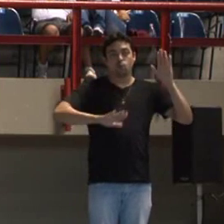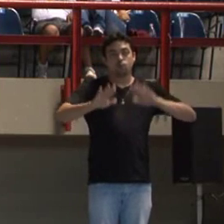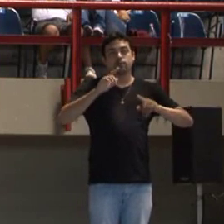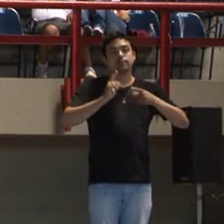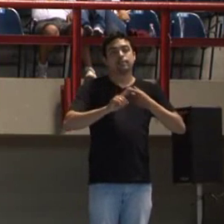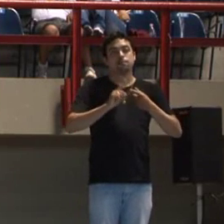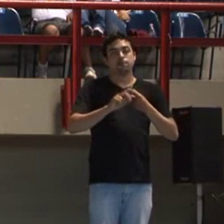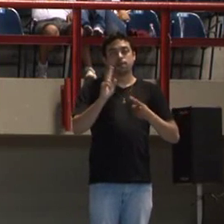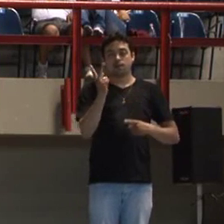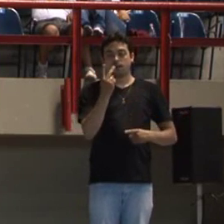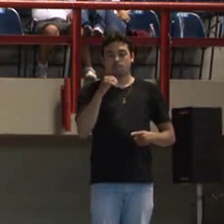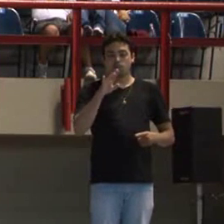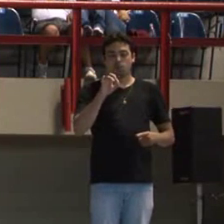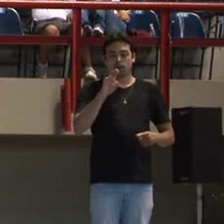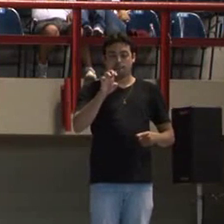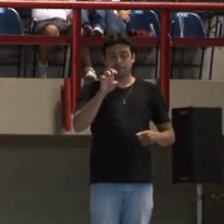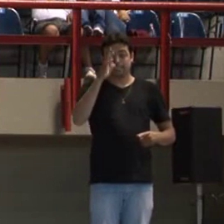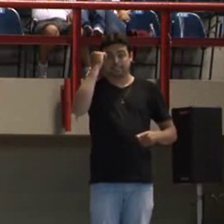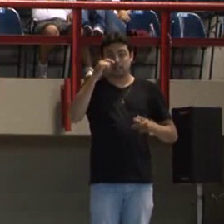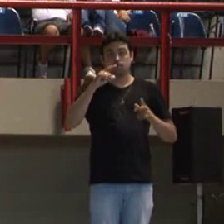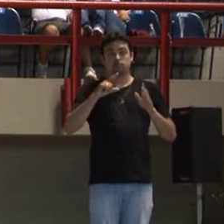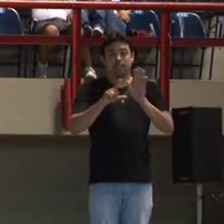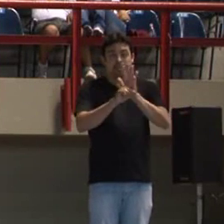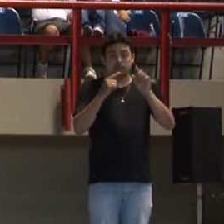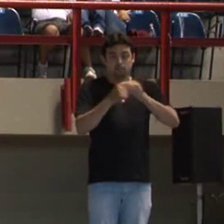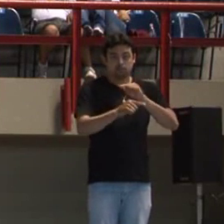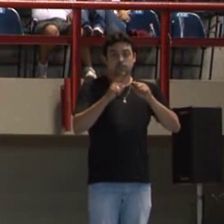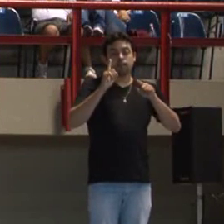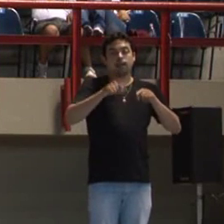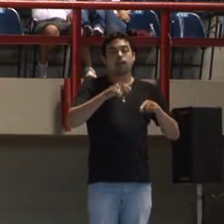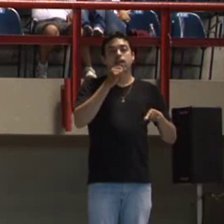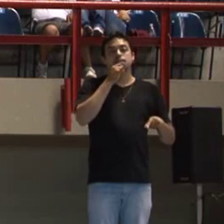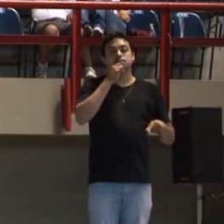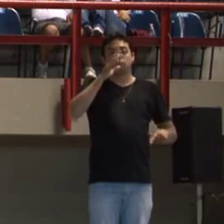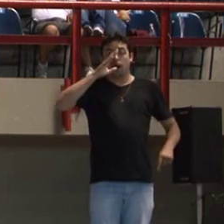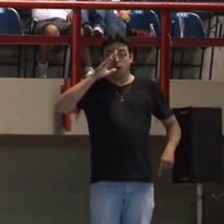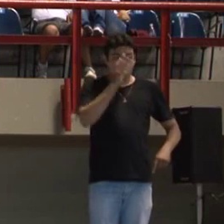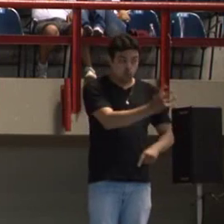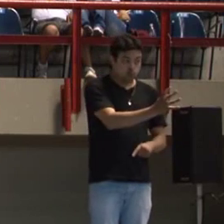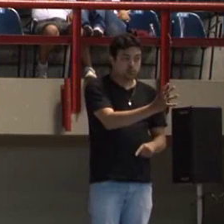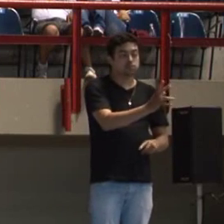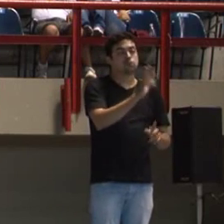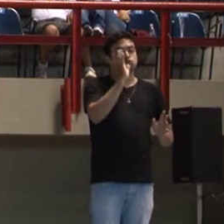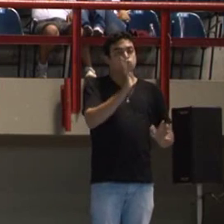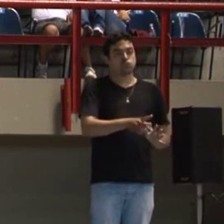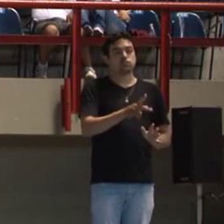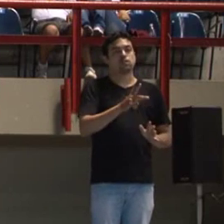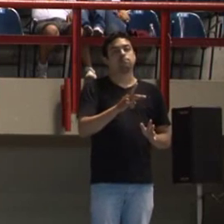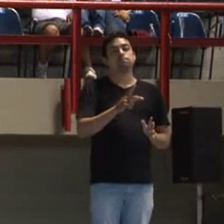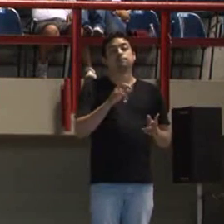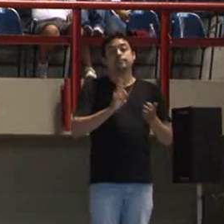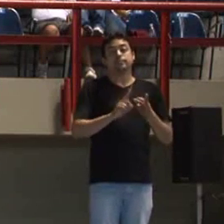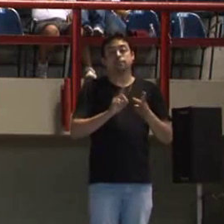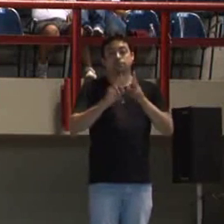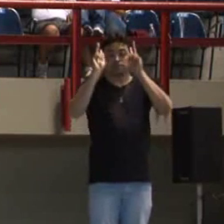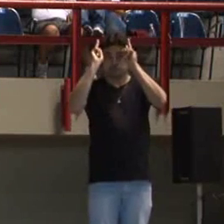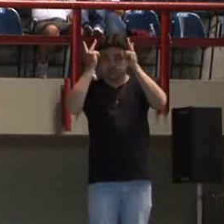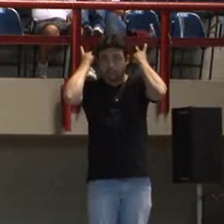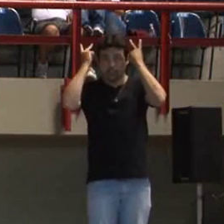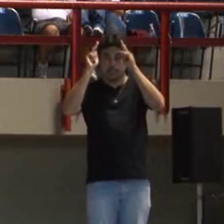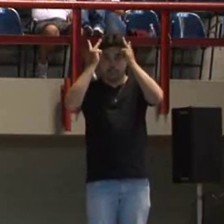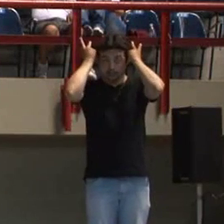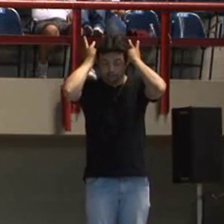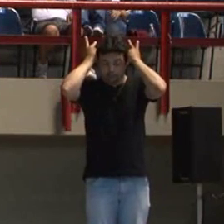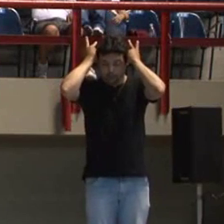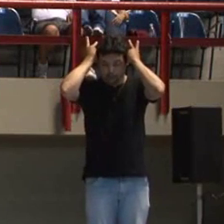no Código de Hammurabi, sabe o que era crime? A acusação já era crime. Os hebreus, que é o